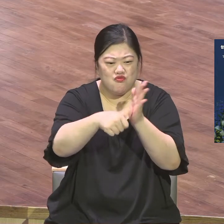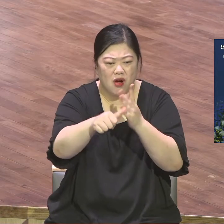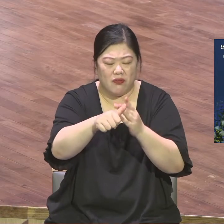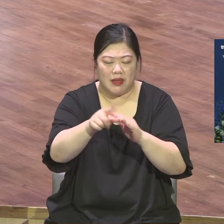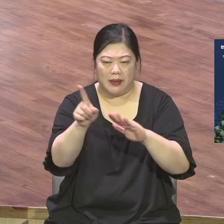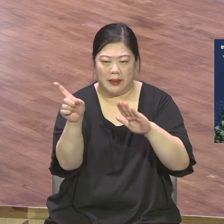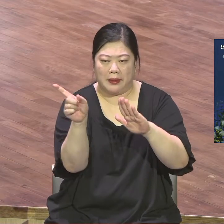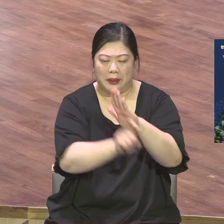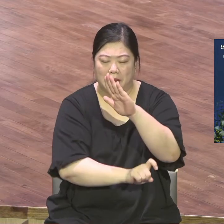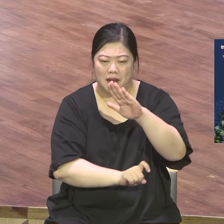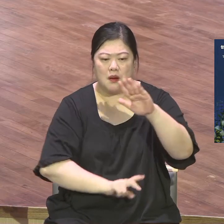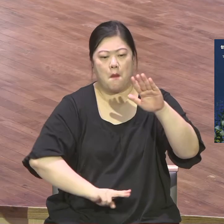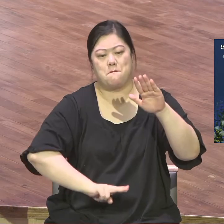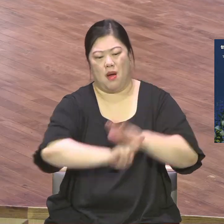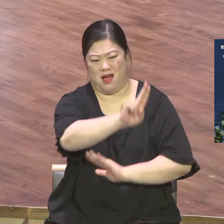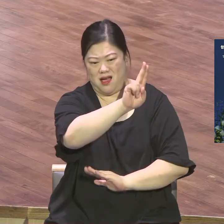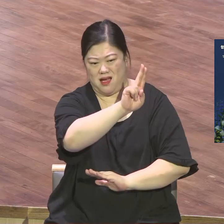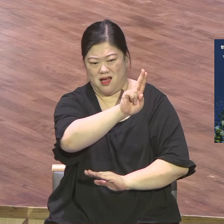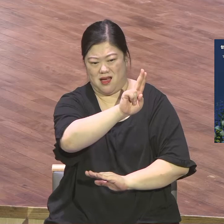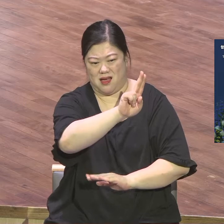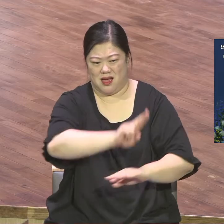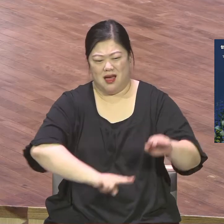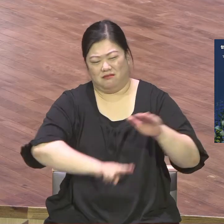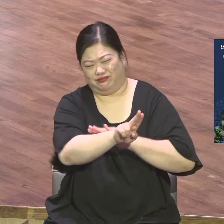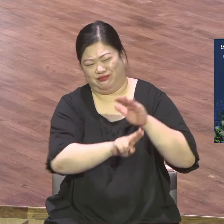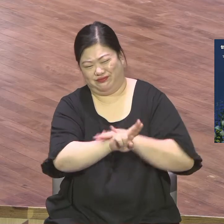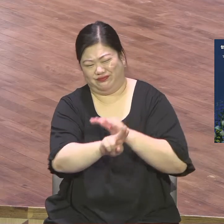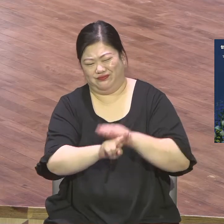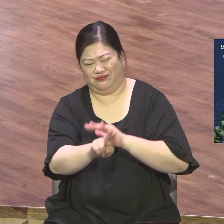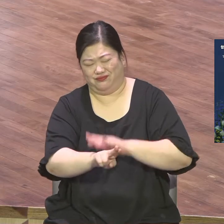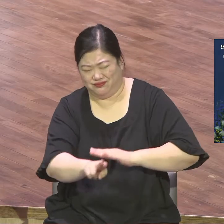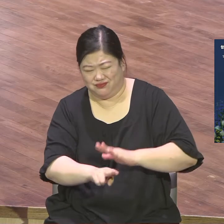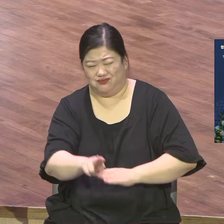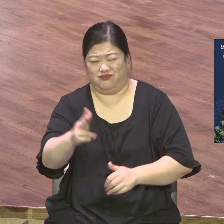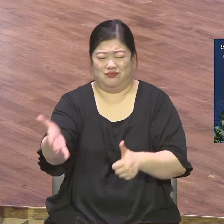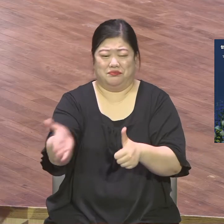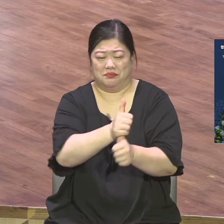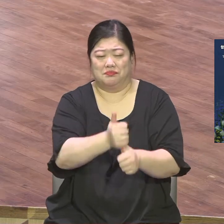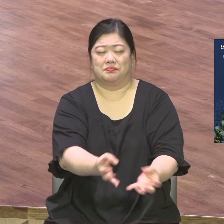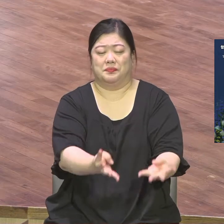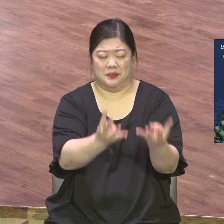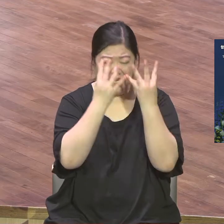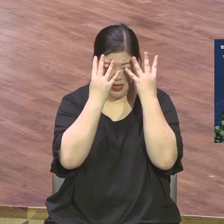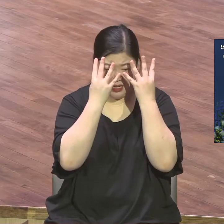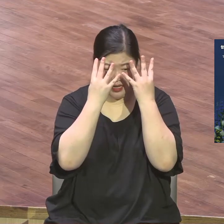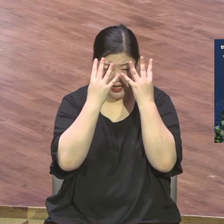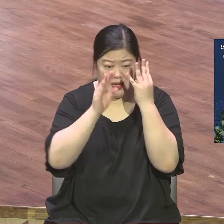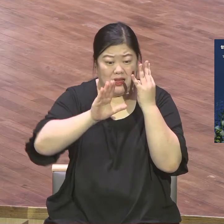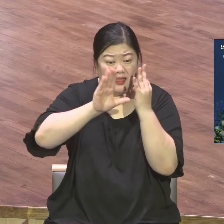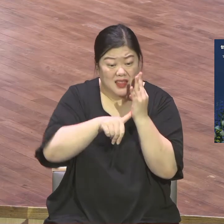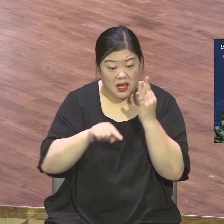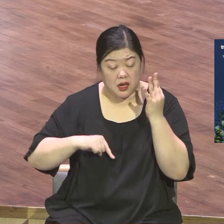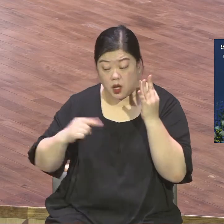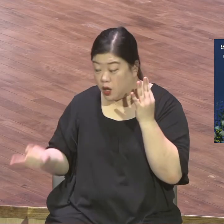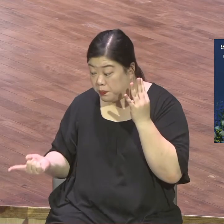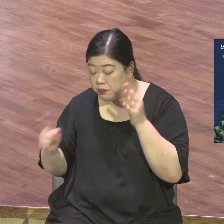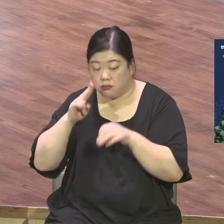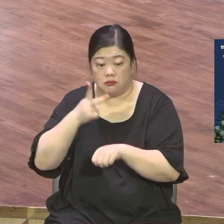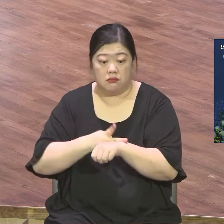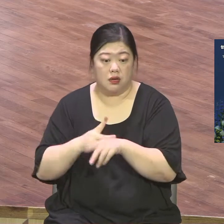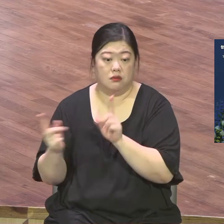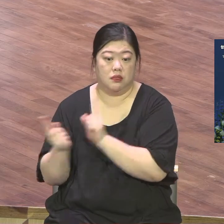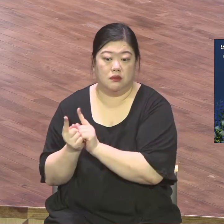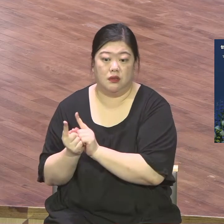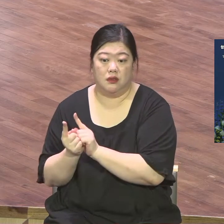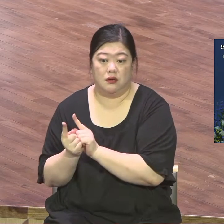로마에 도착해서 이 감옥에서 바울을 만났어요. 이 하나님 섭리지. 감옥에서 하나님 바울을